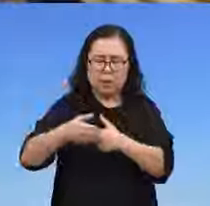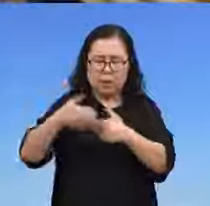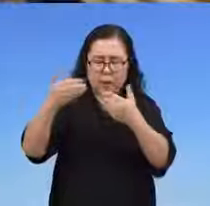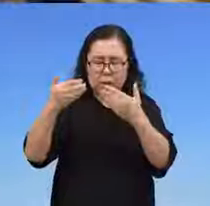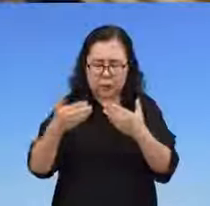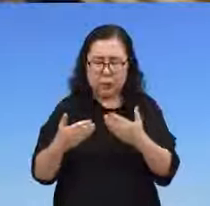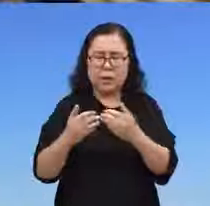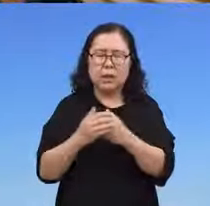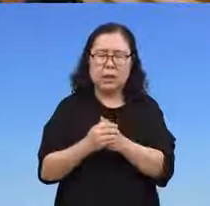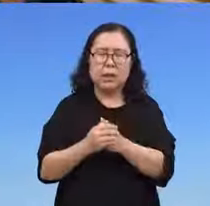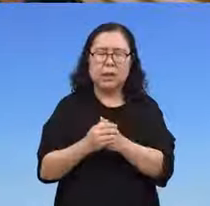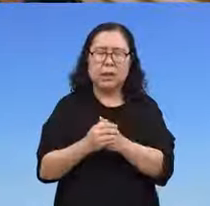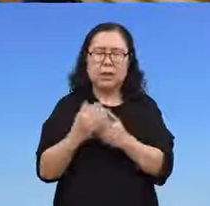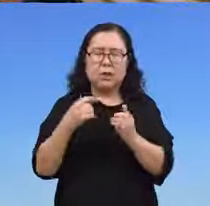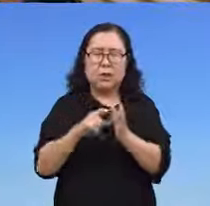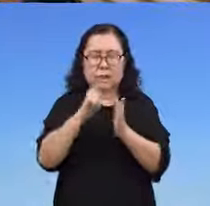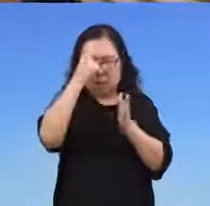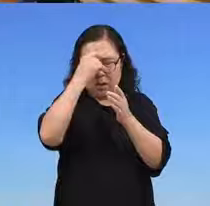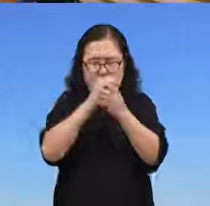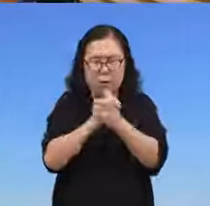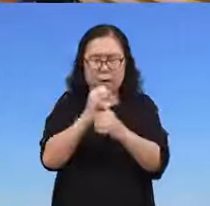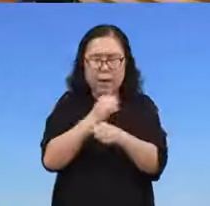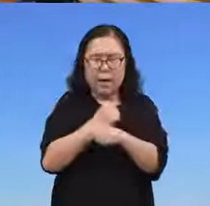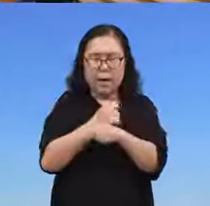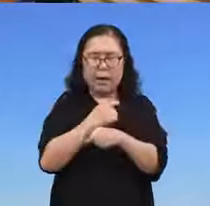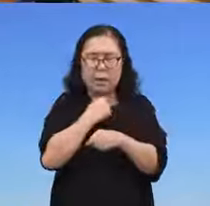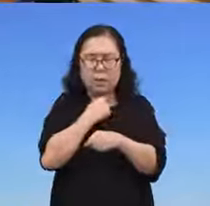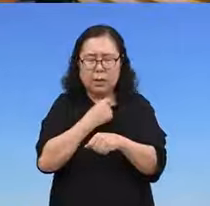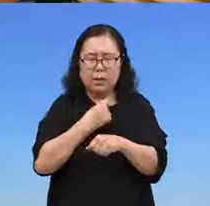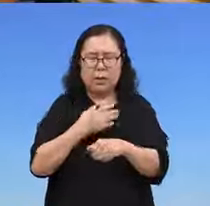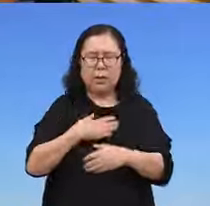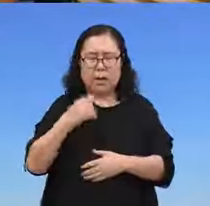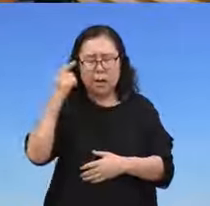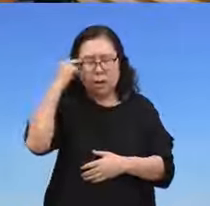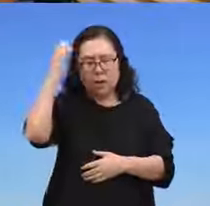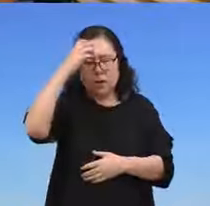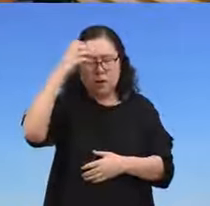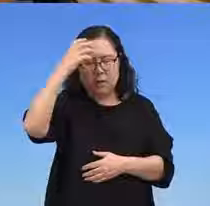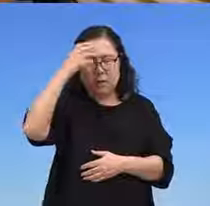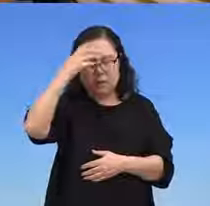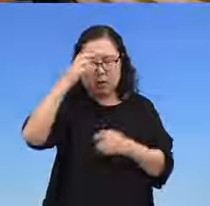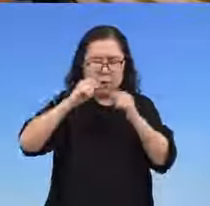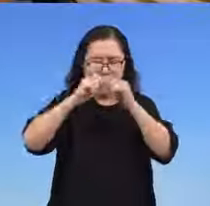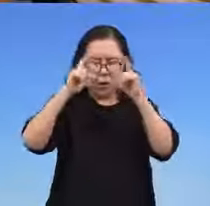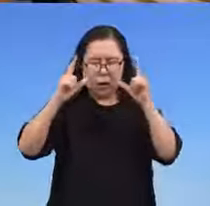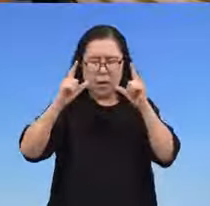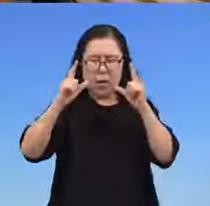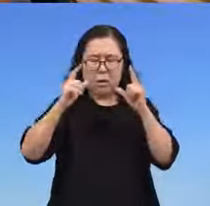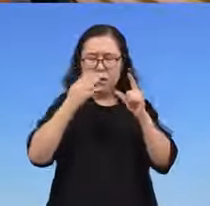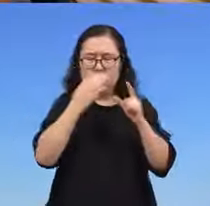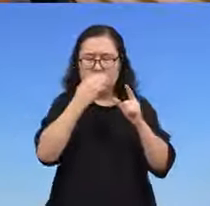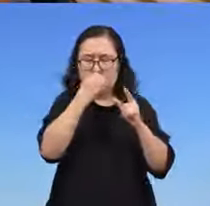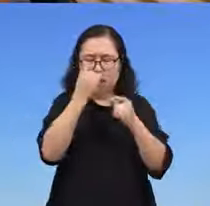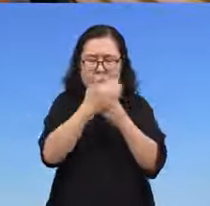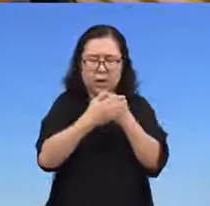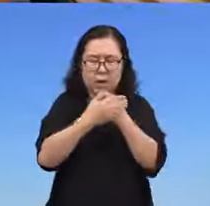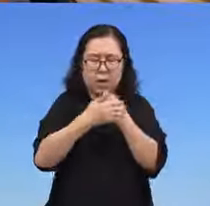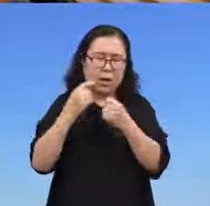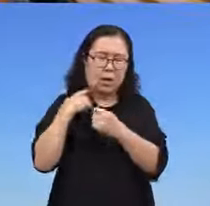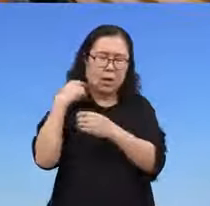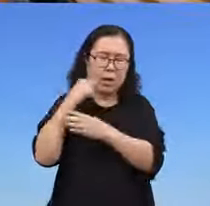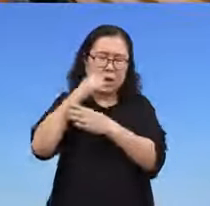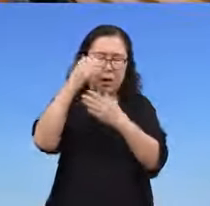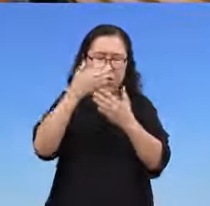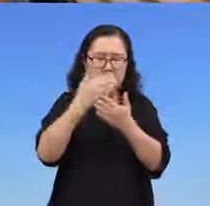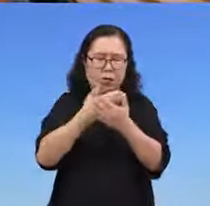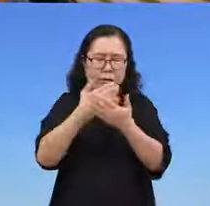잠까지 내려가는 영적인 유산균으로 살아가기를 원하오니 하나님 그 은혜를 허락하여